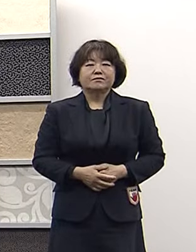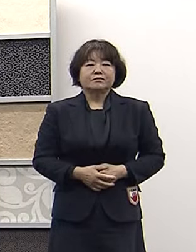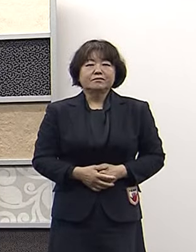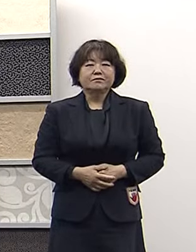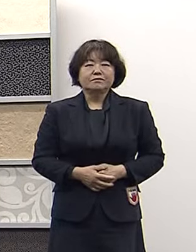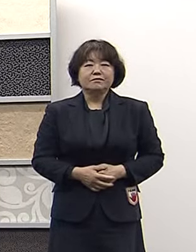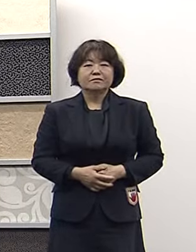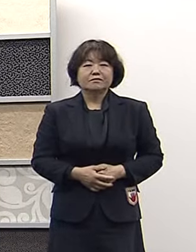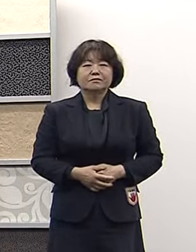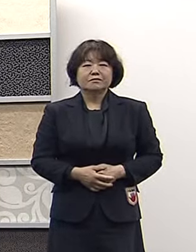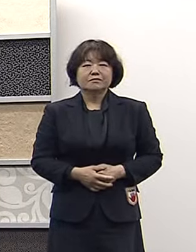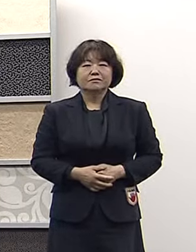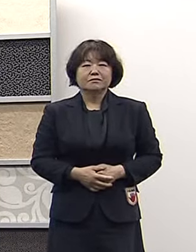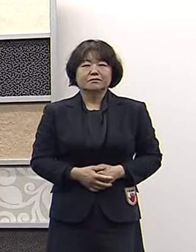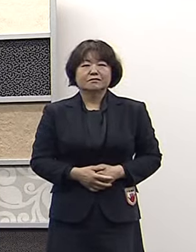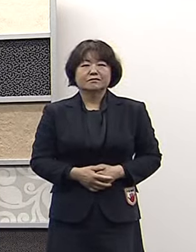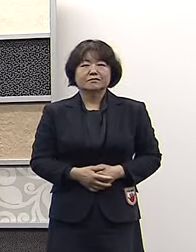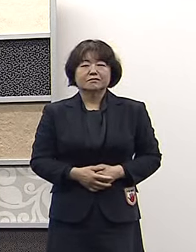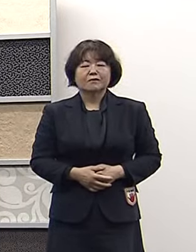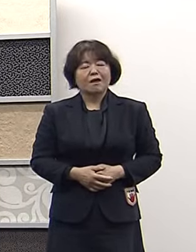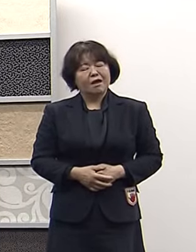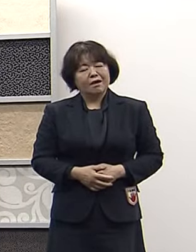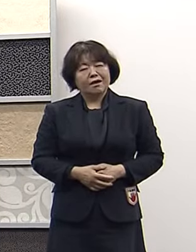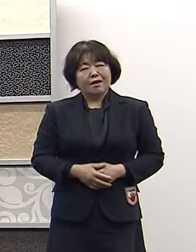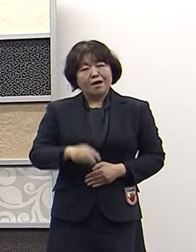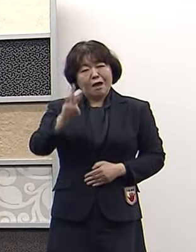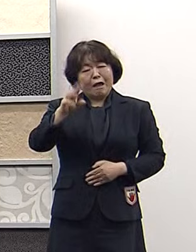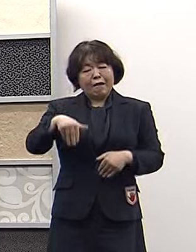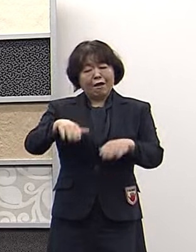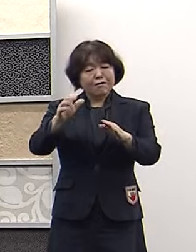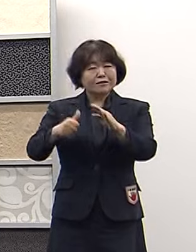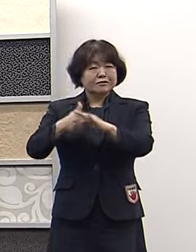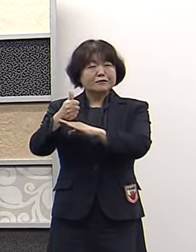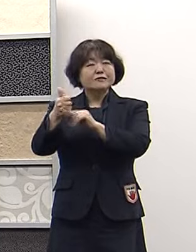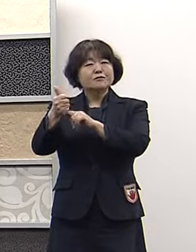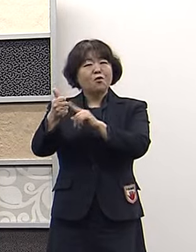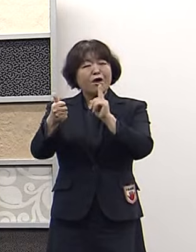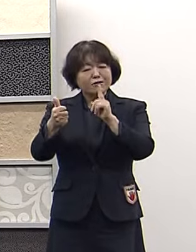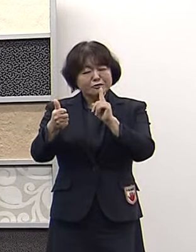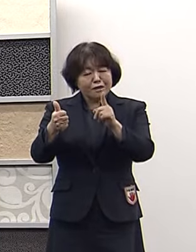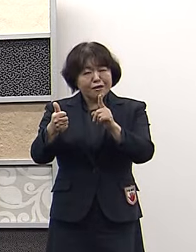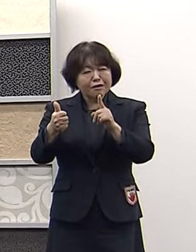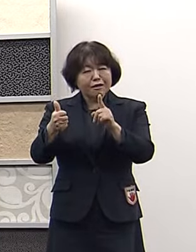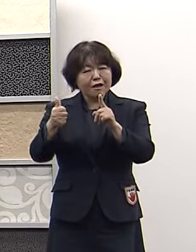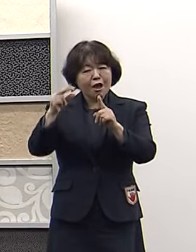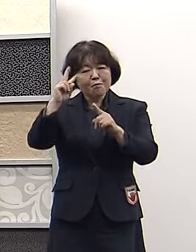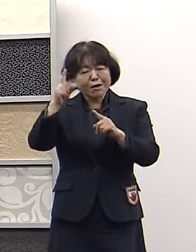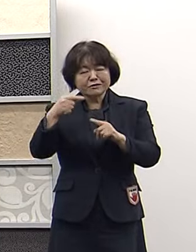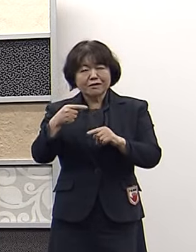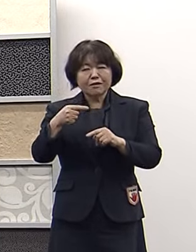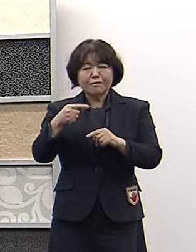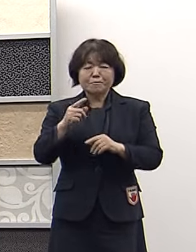まあ、ちょっとどう間違われたのかは分かりませんが、その ご発言自体については